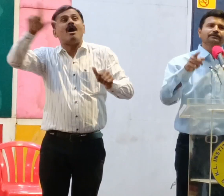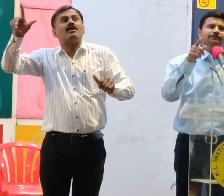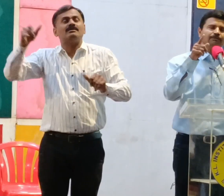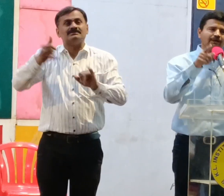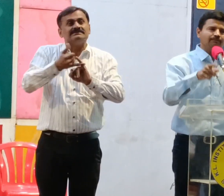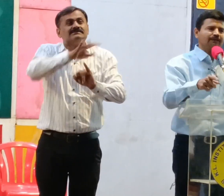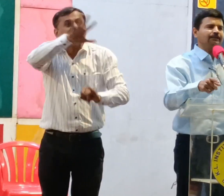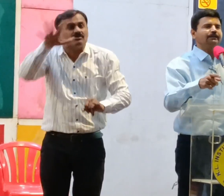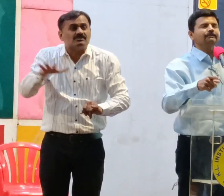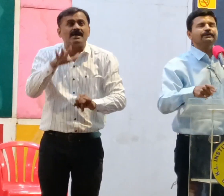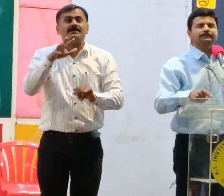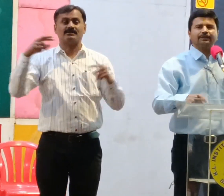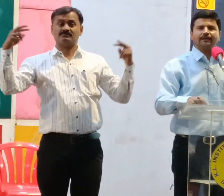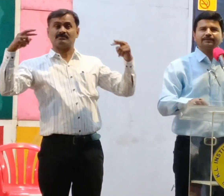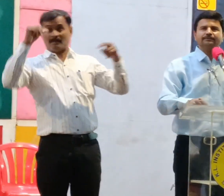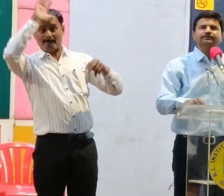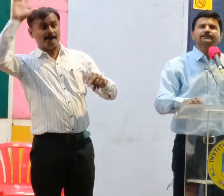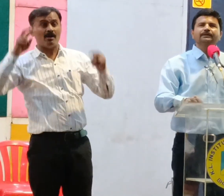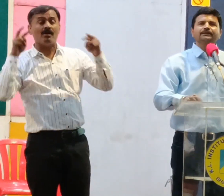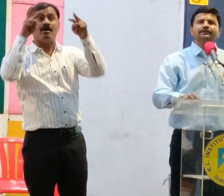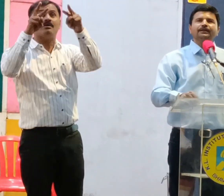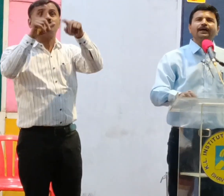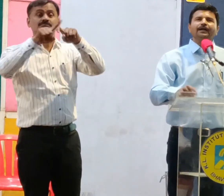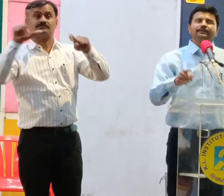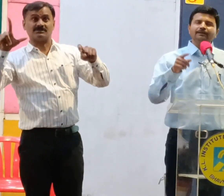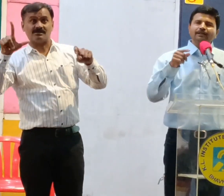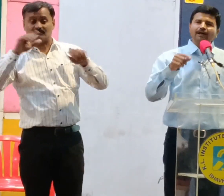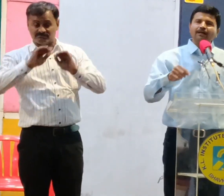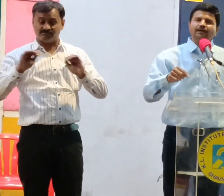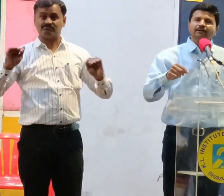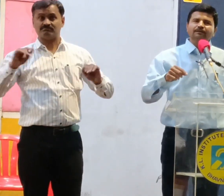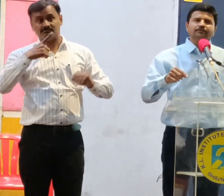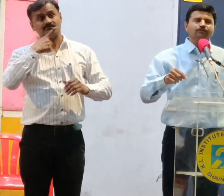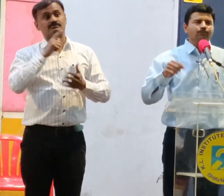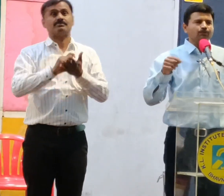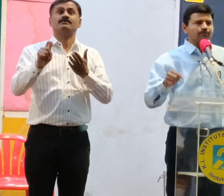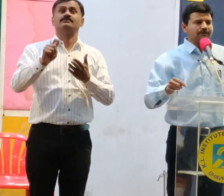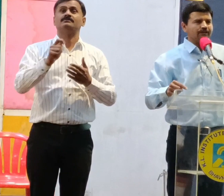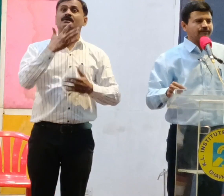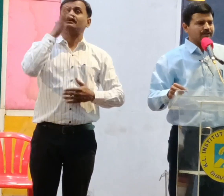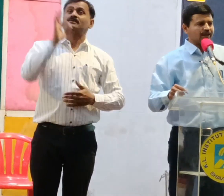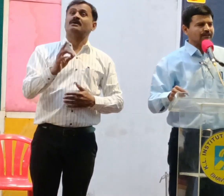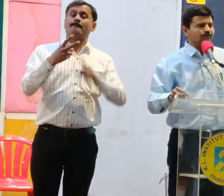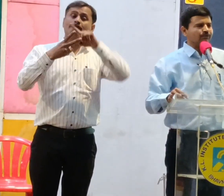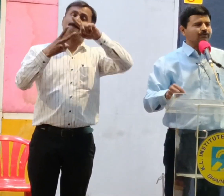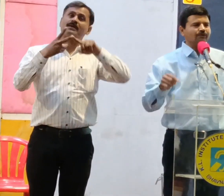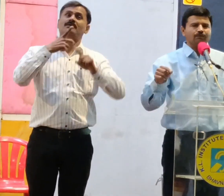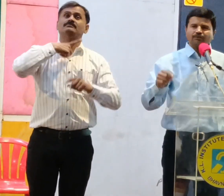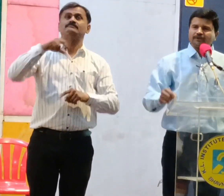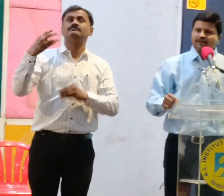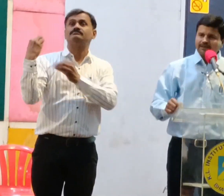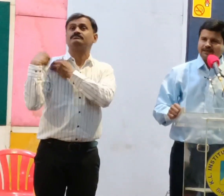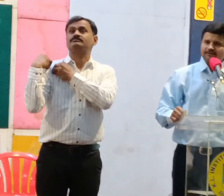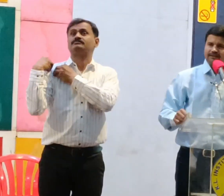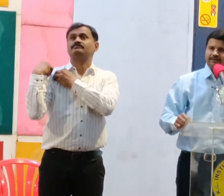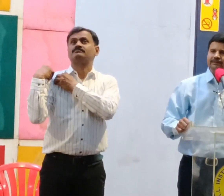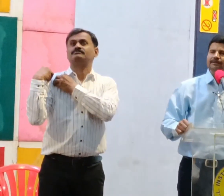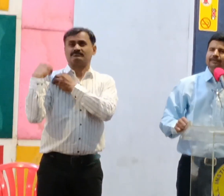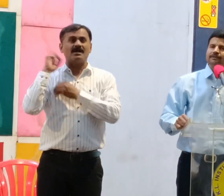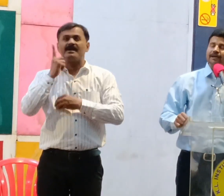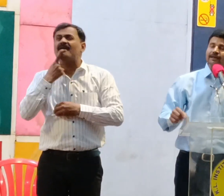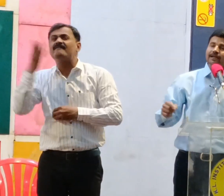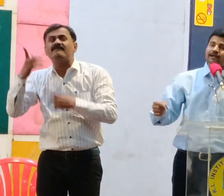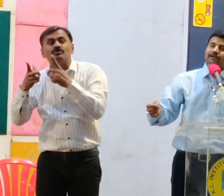પણ તમારી પાસે આની અપેક્ષા રાખે છે આ જેટલા મૂક બધિર વિદ્યાર્થીઓ નોકરીએ લાગ્યા છે